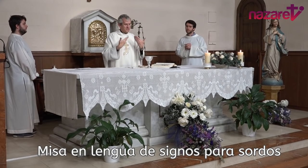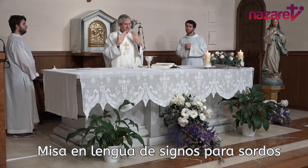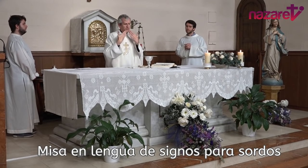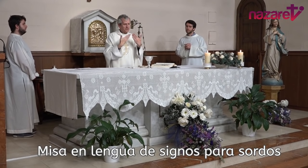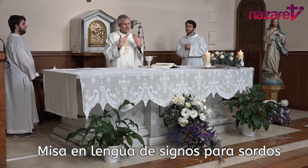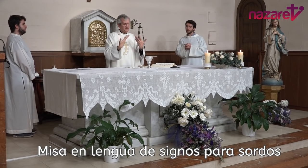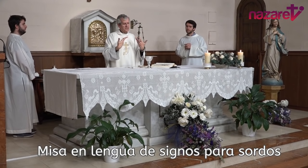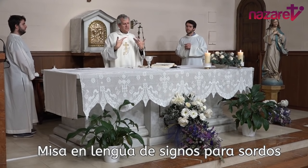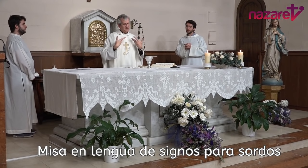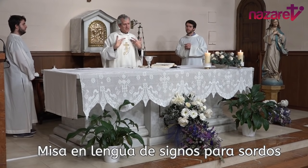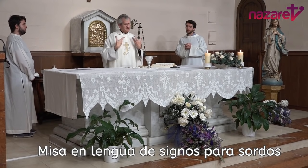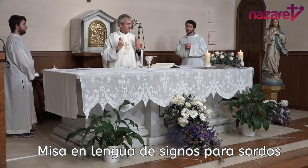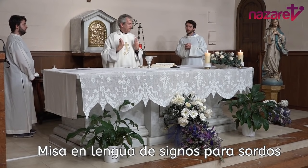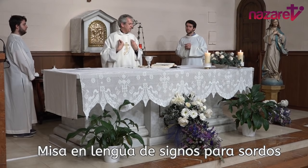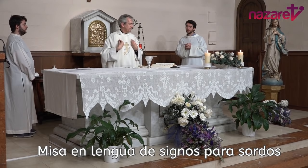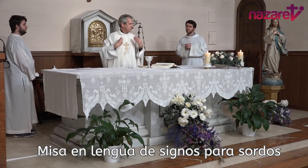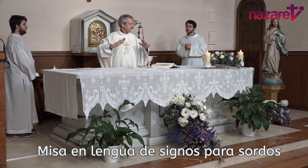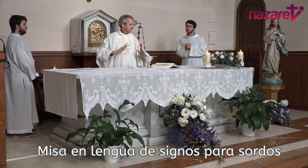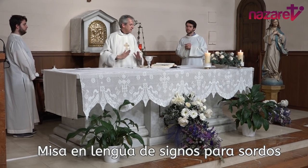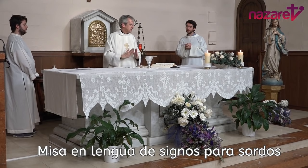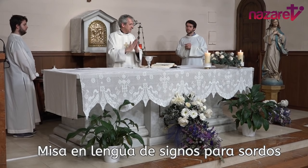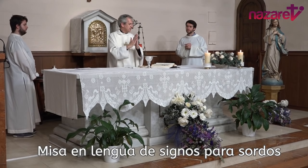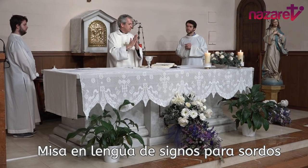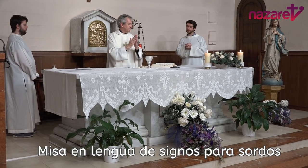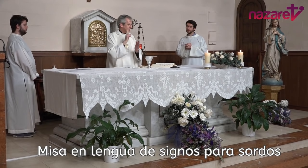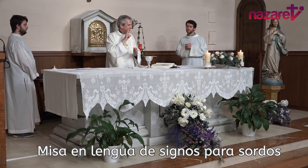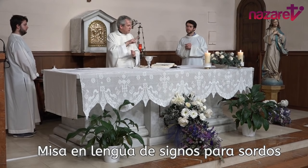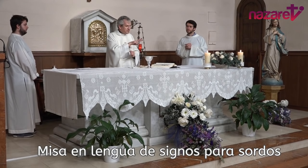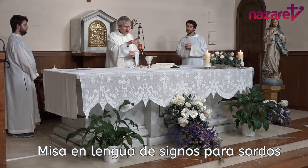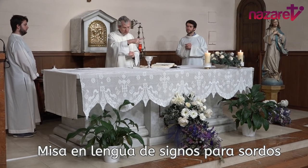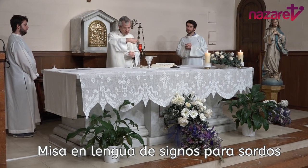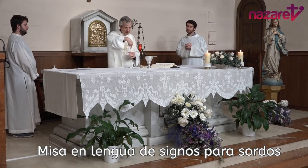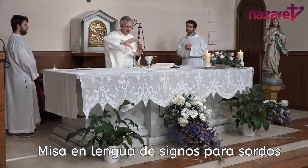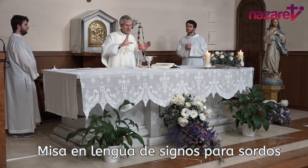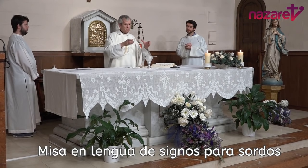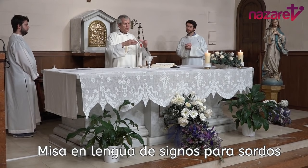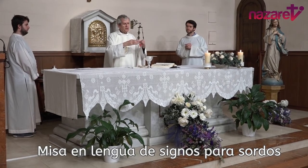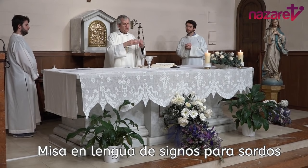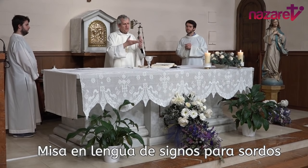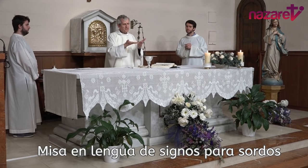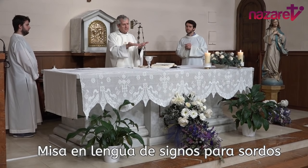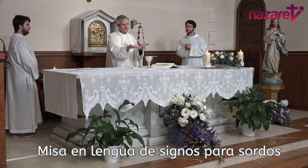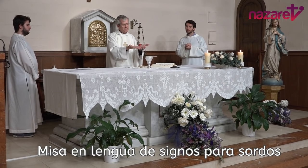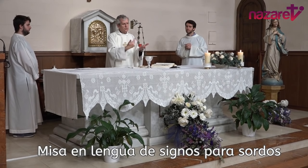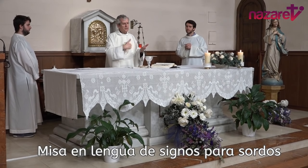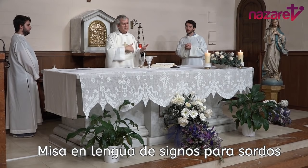esta acción de gracias el sacrificio vivo y santo. Dirige tu mirada sobre la ofrenda de tu